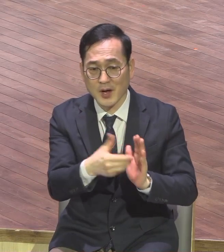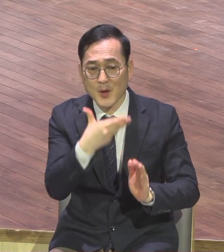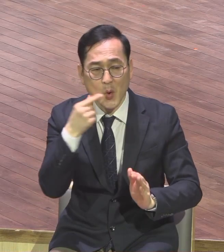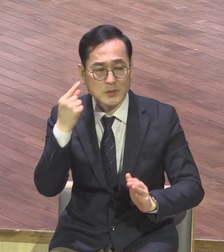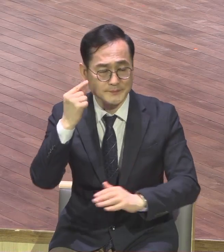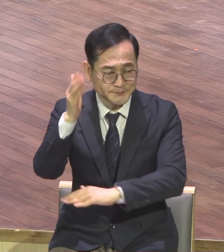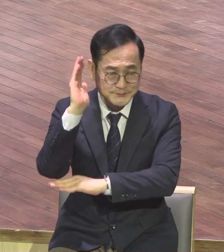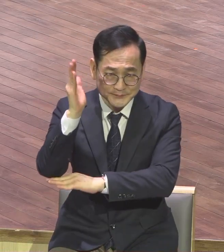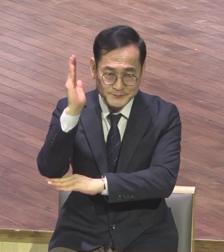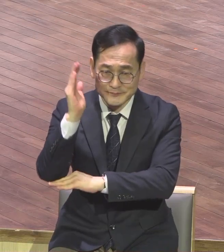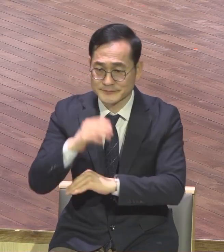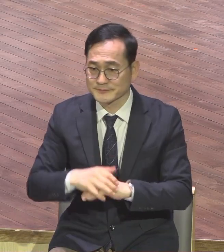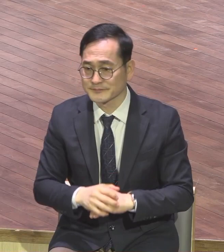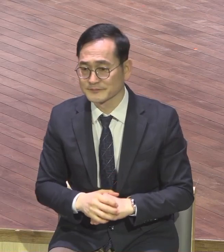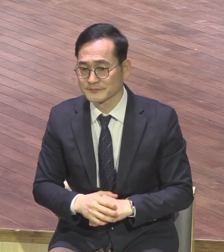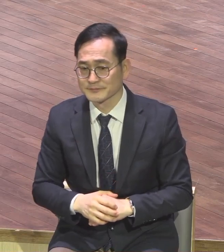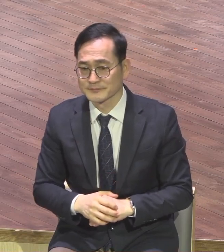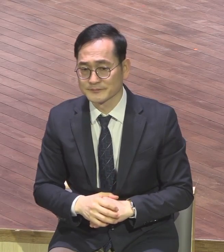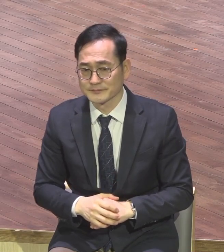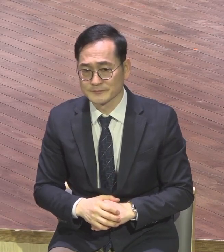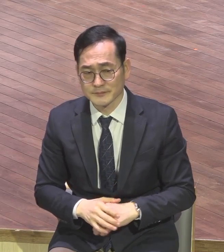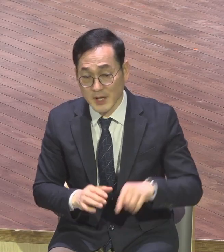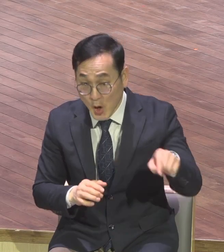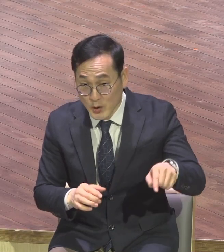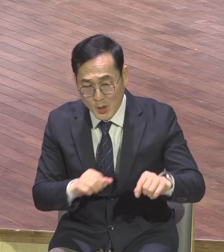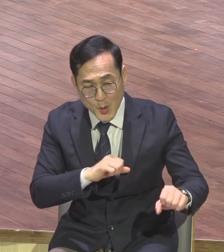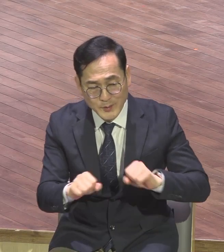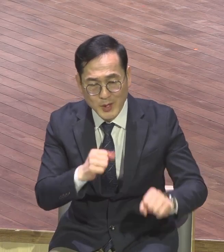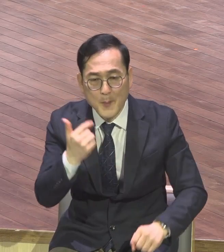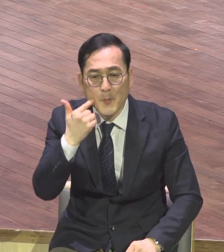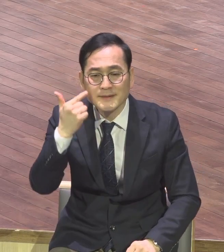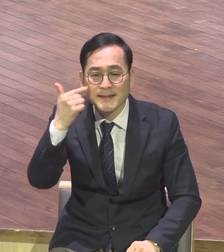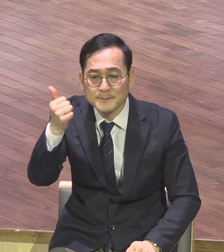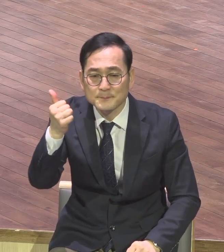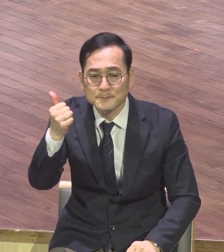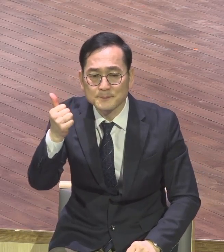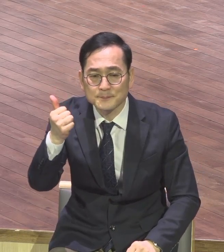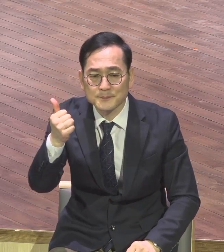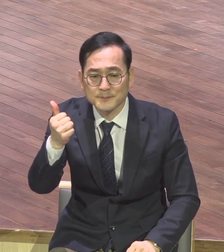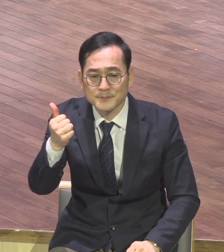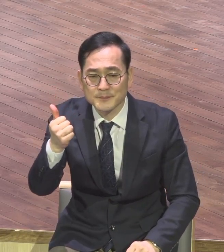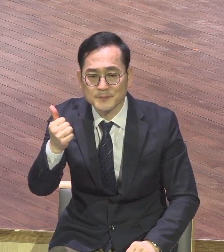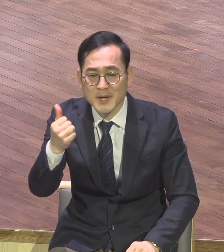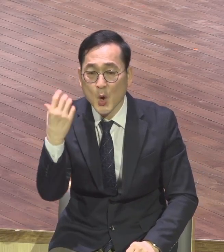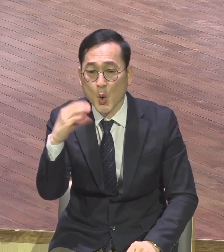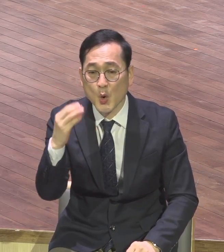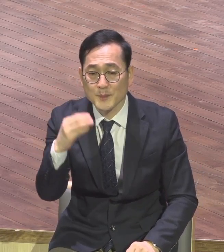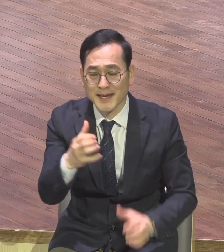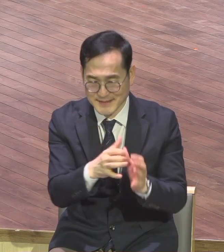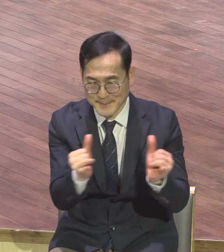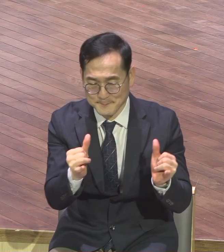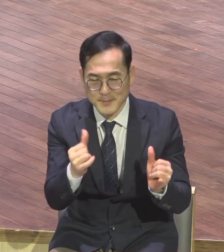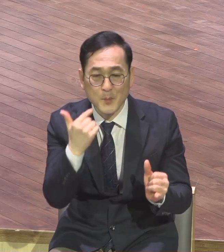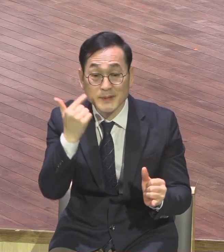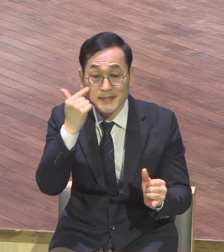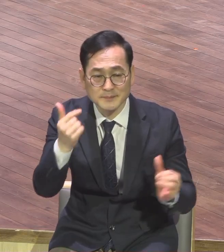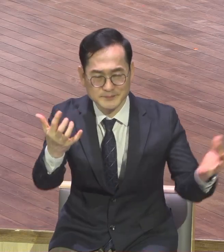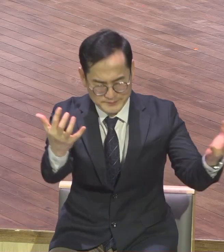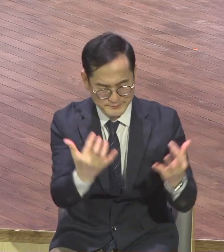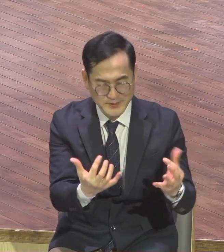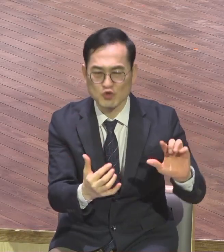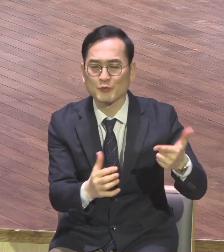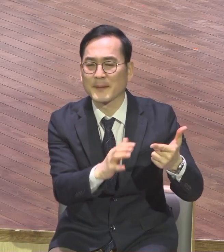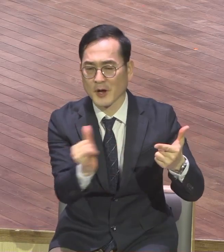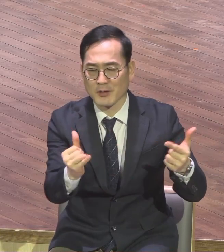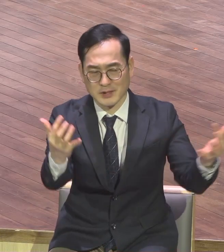드리고 또 그 현장에 600여 명의 현지 목사님들을 초청해서 LTS 집회에 오게 해서 메시지를